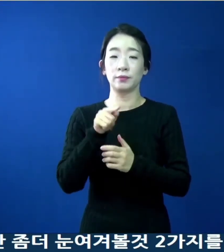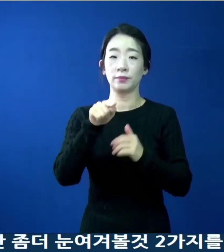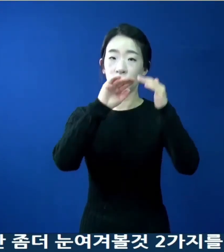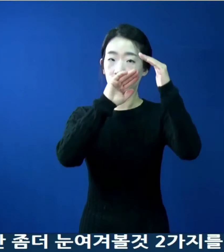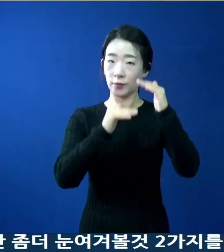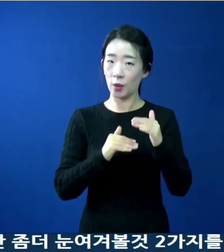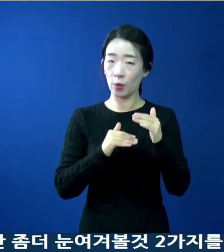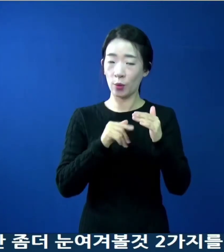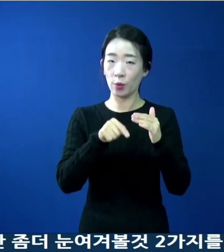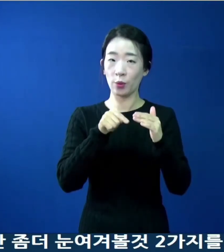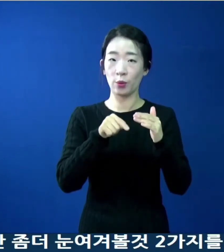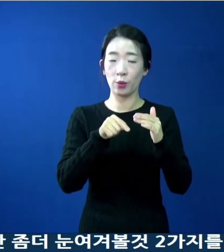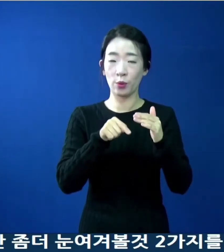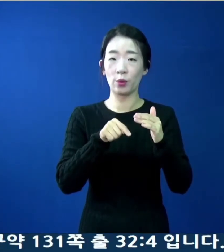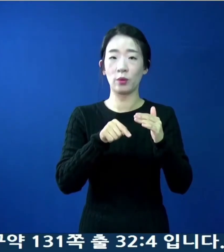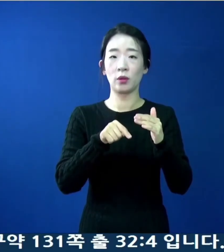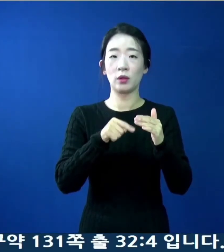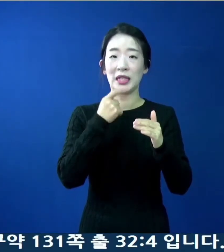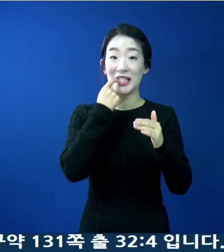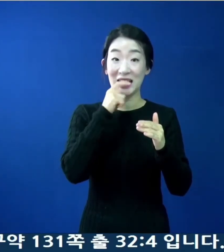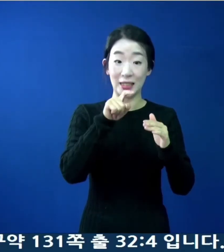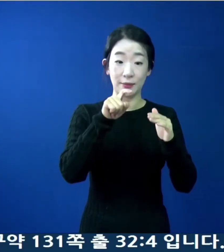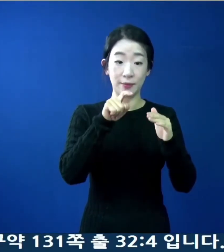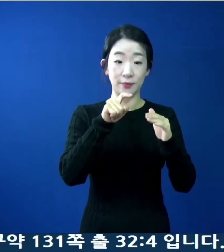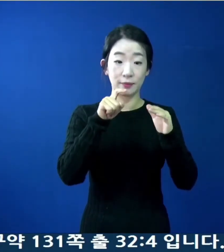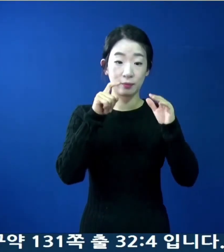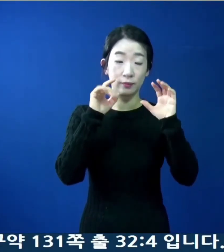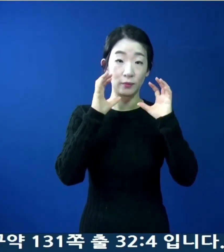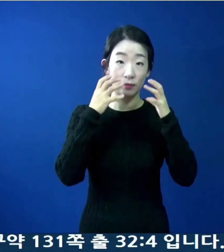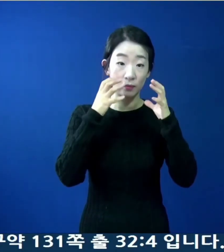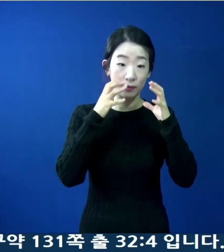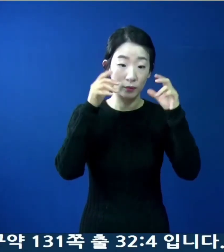금송아지가 엄청난 우상 숭배인 이유는